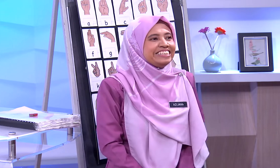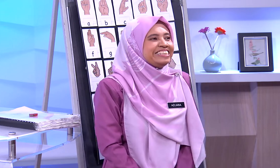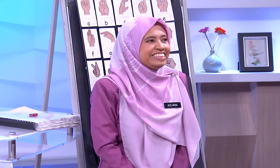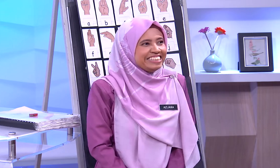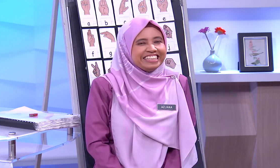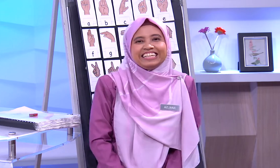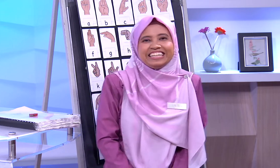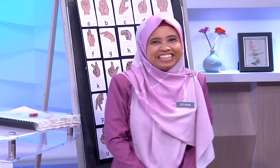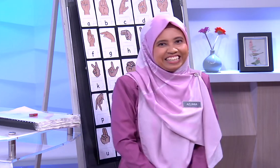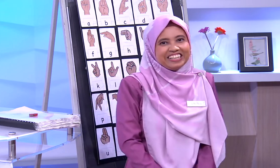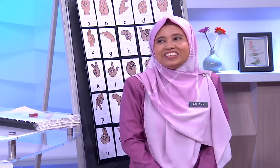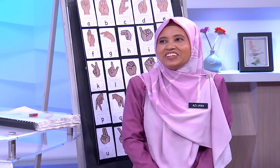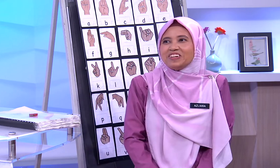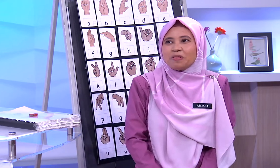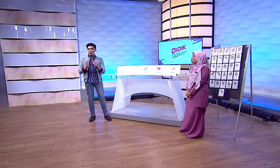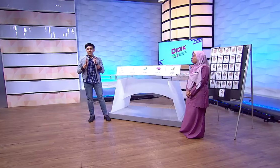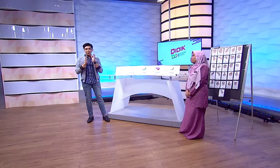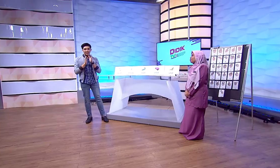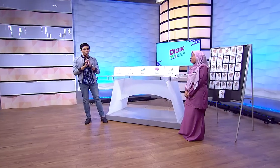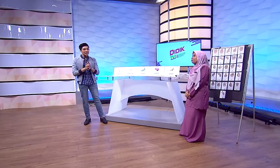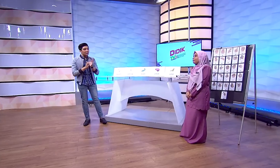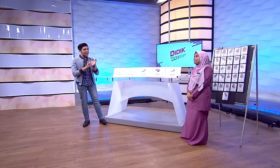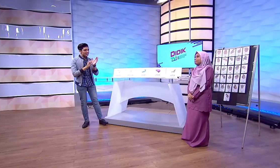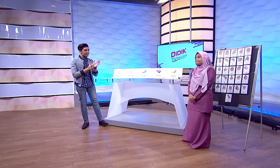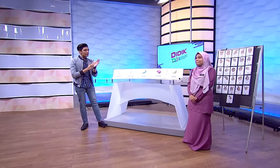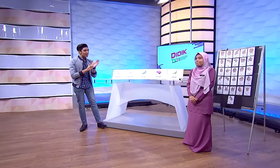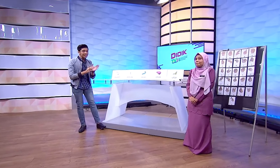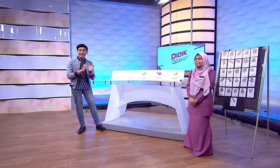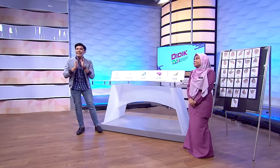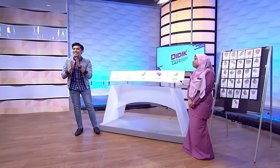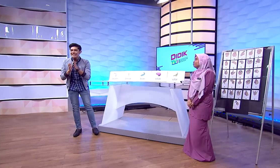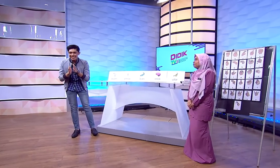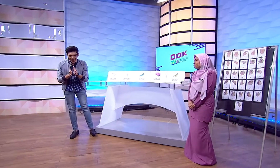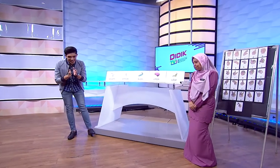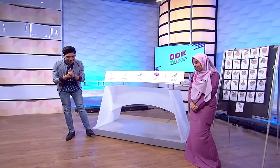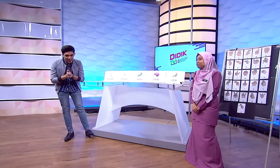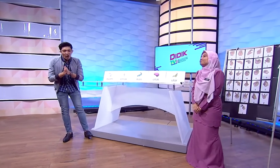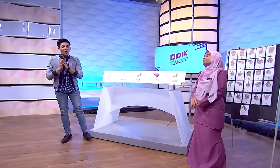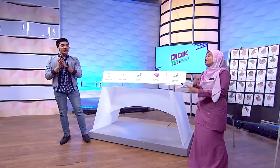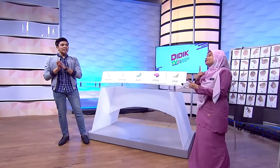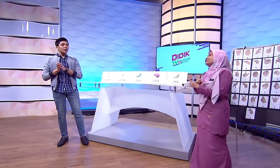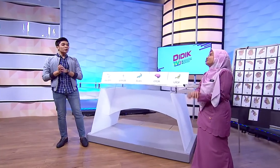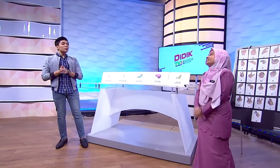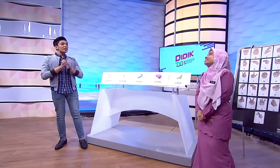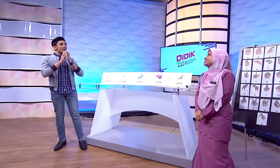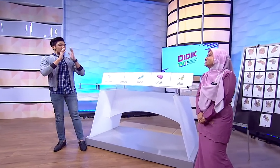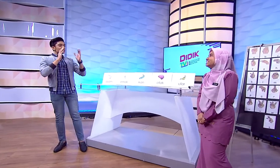Jangan risau ada di juga boleh belanja untuk mengetahui nama abis Ni dalam bahasa isyarat Oke jago mulut